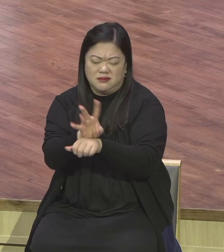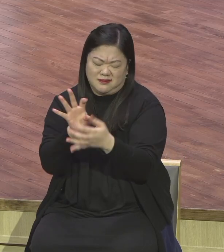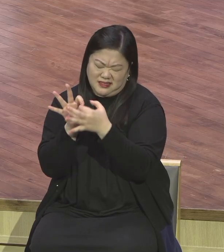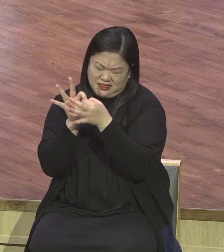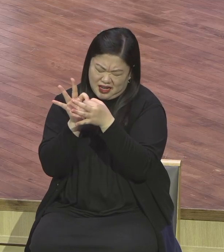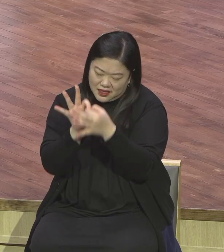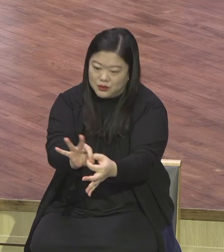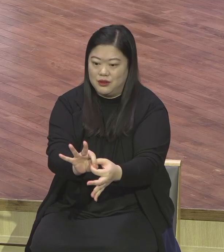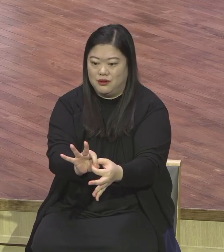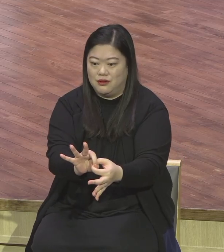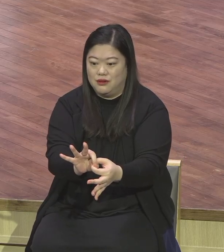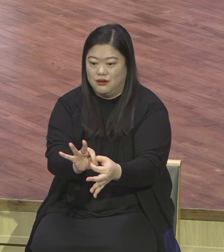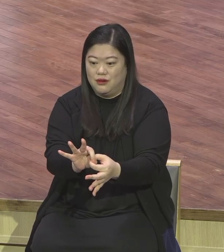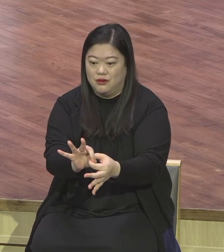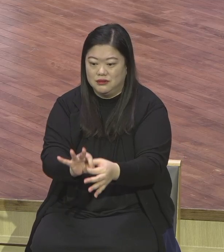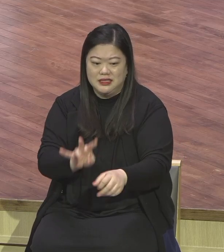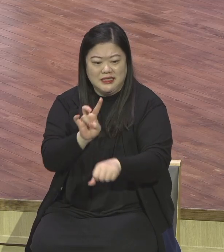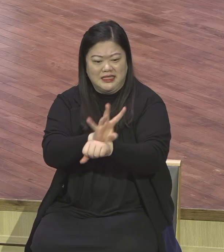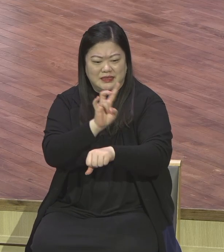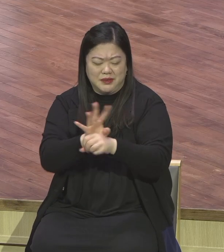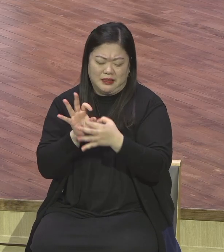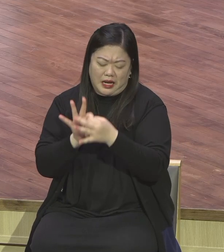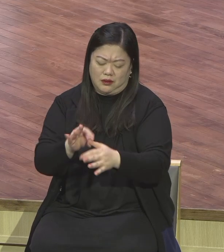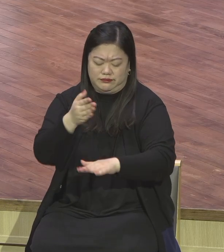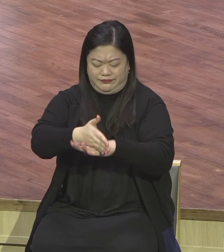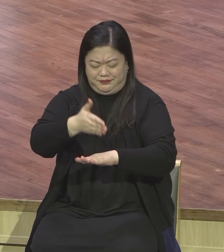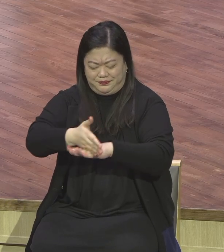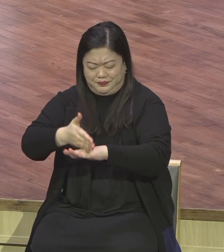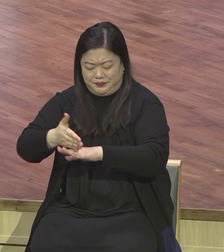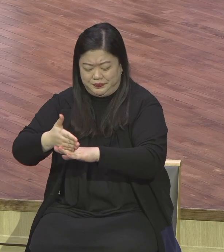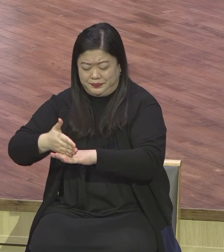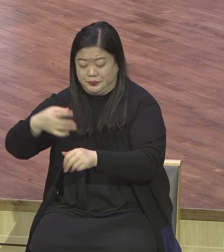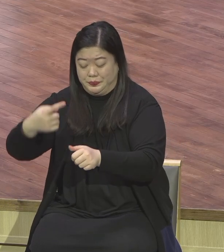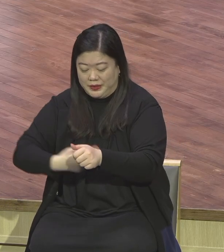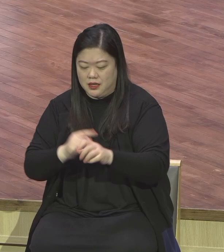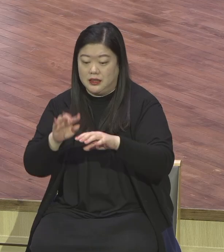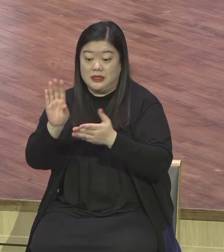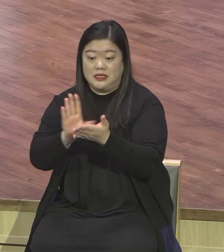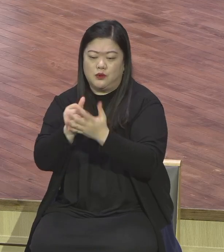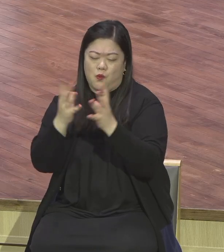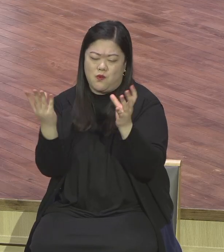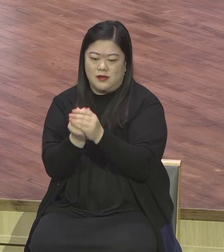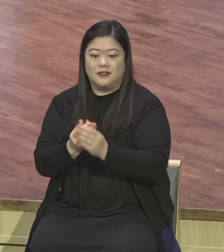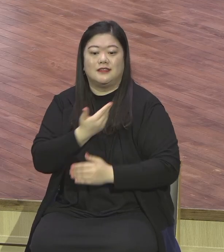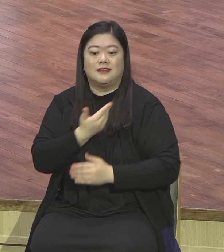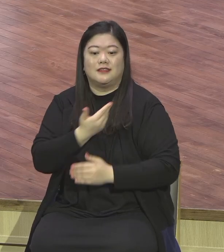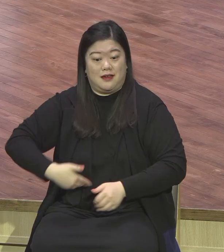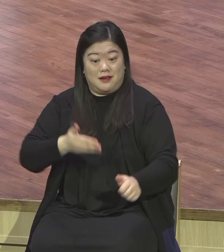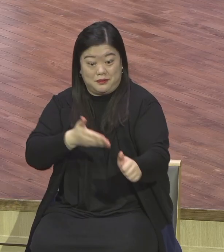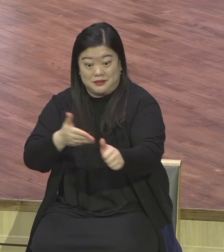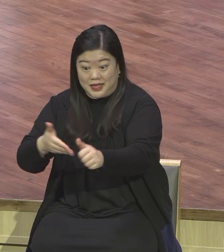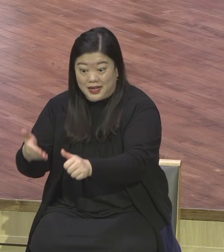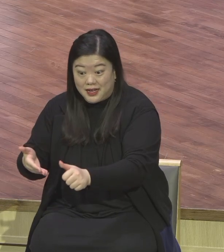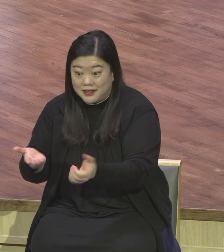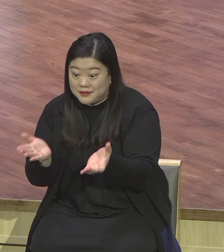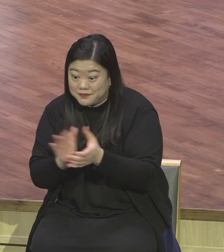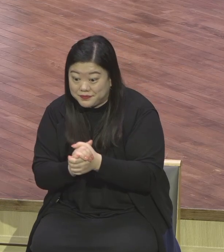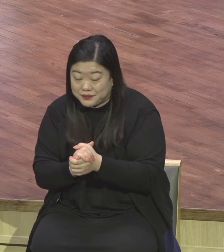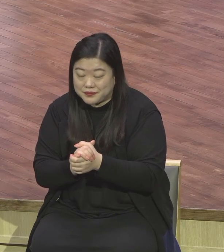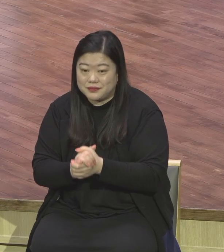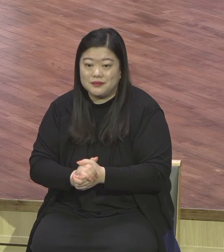하나님을 최고로 용할까는 그리스도의 절대 저자들 다 되시기를 죄므로 축복합니다 첫째로